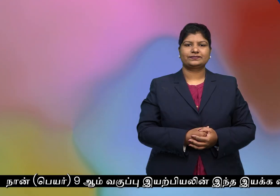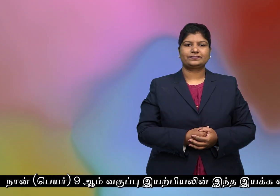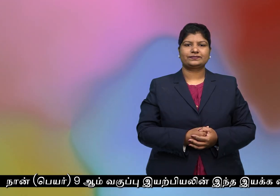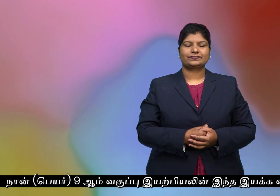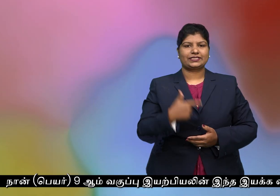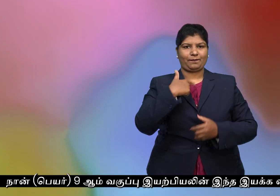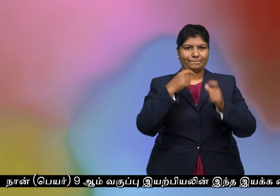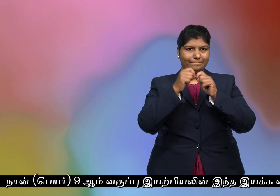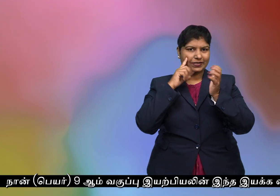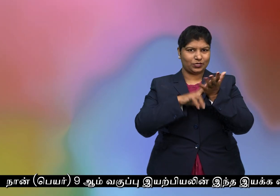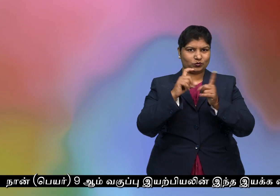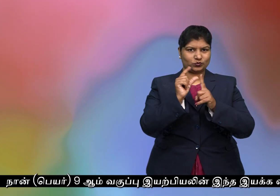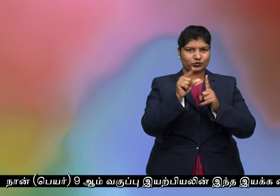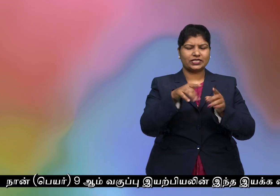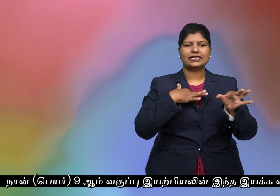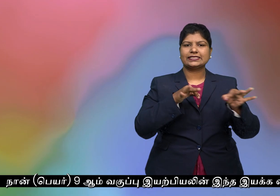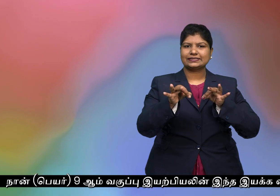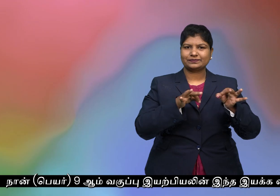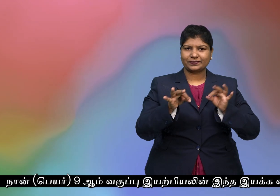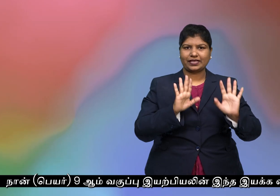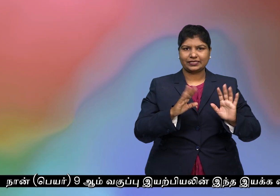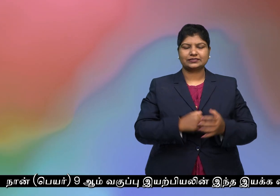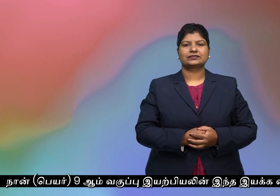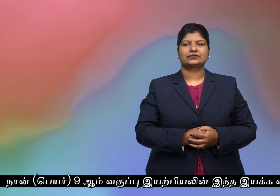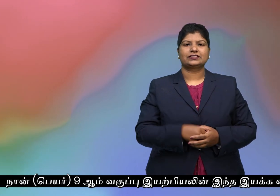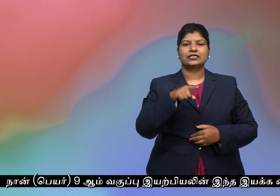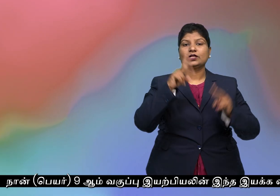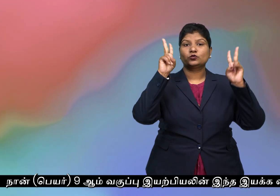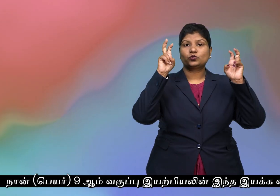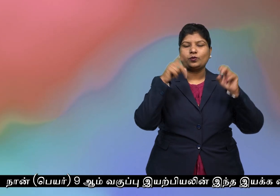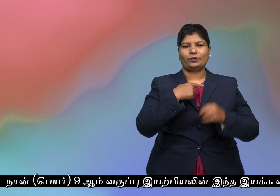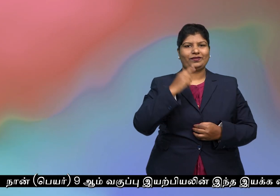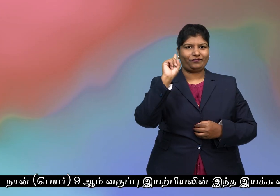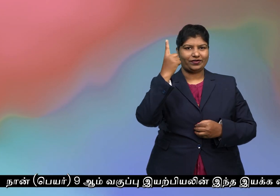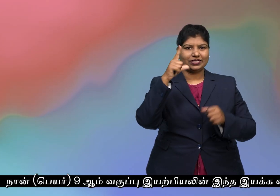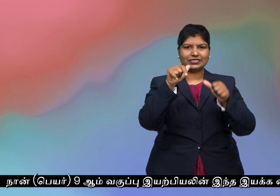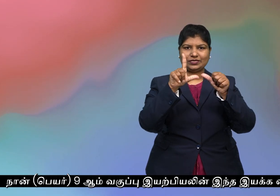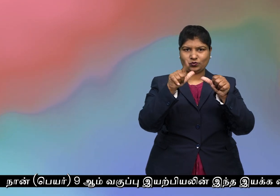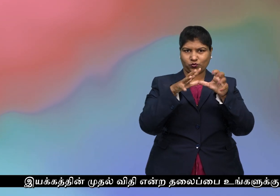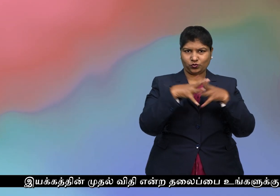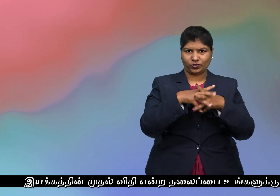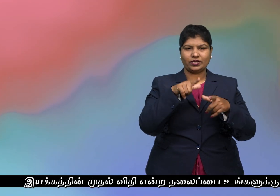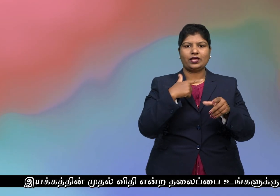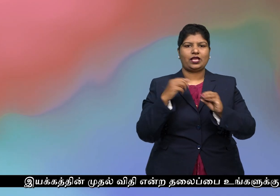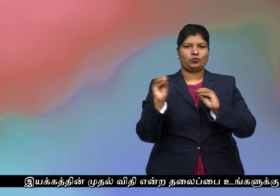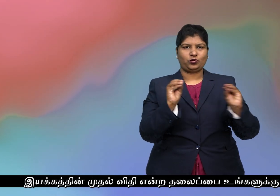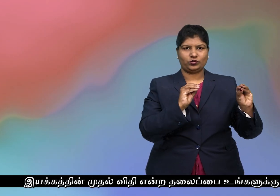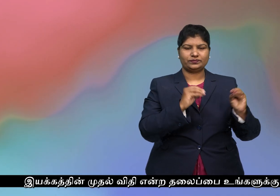நான் காவ்யா, 9ஆம் வகுப்பு இயற்பியலின் இந்த இயக்க விதி அத்தியாயத்தில் இயக்கத்தின் முதல் விதி